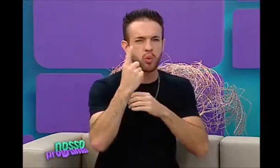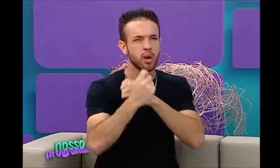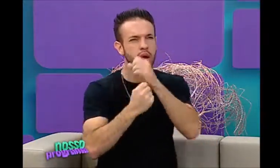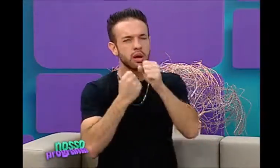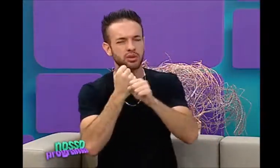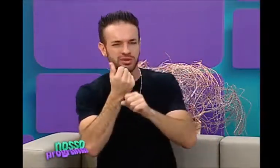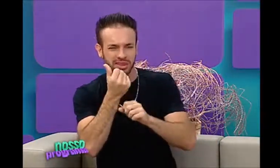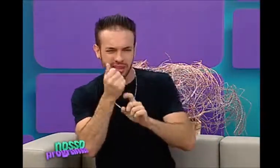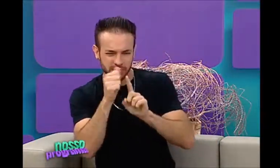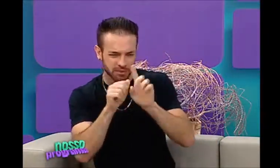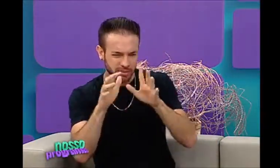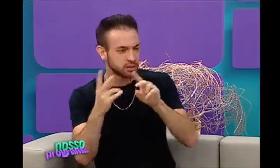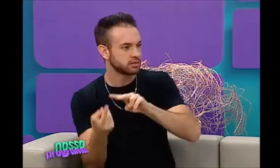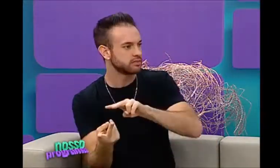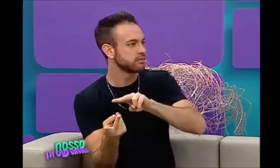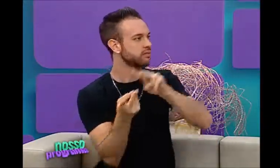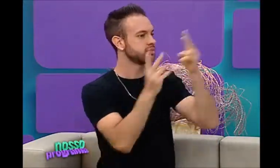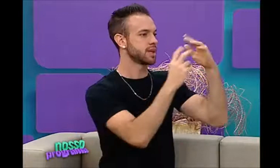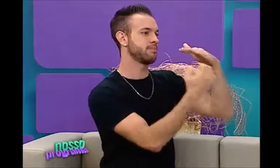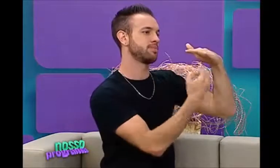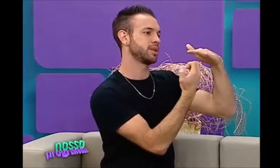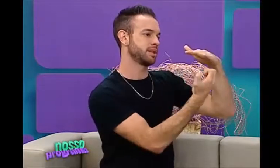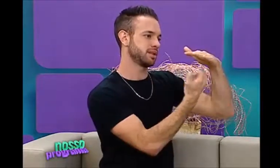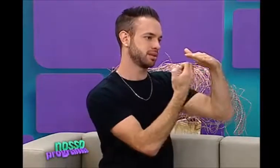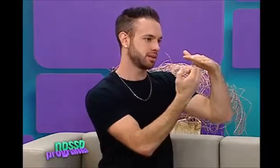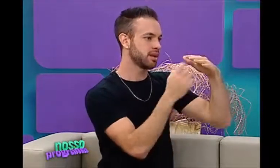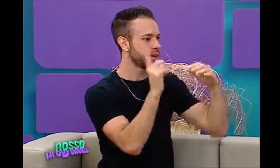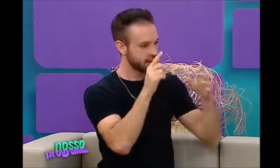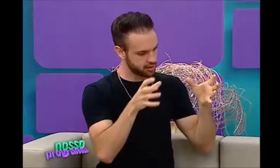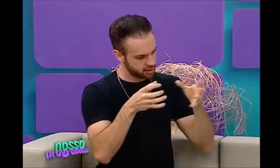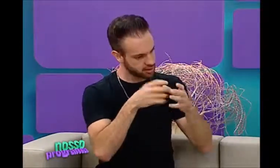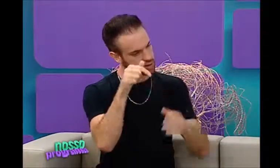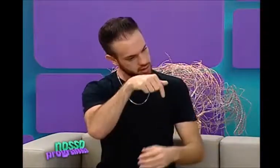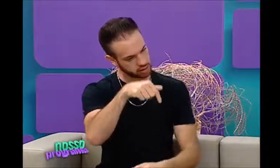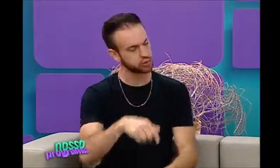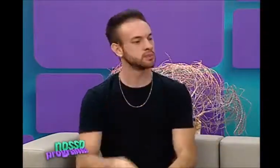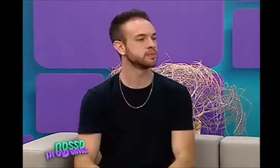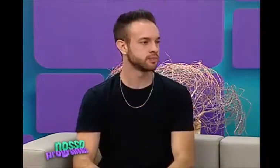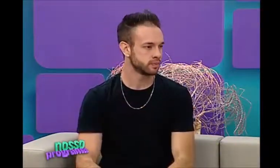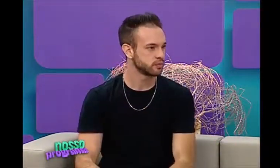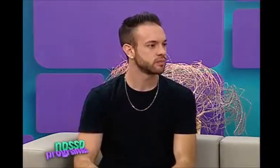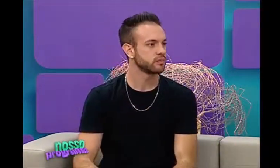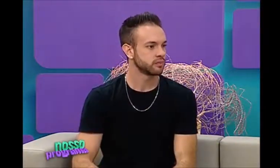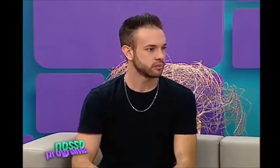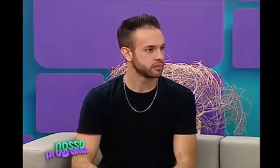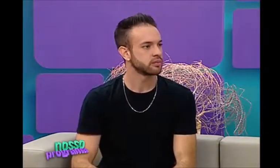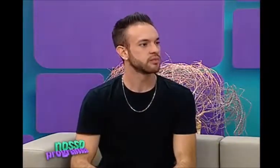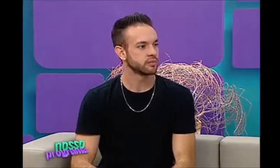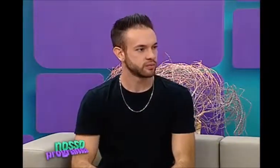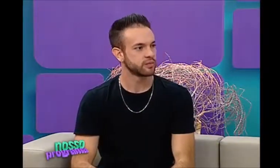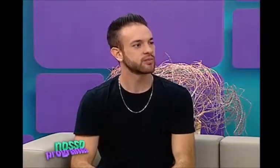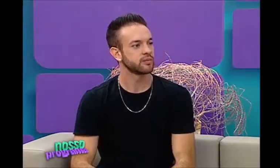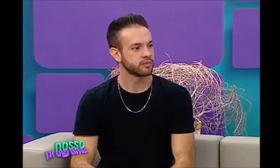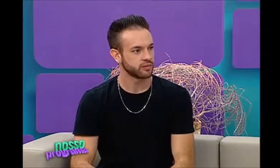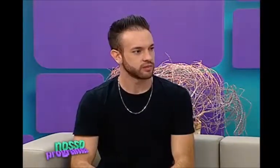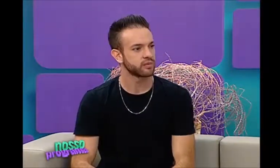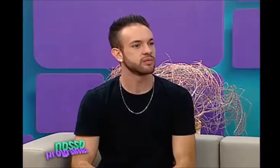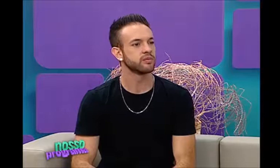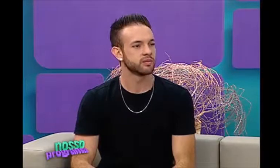surdo ou o surdo ajudar a empresa a ter essa inclusão social. É muito importante. E foi muito importante o programa passado a gente ter explicado isso.